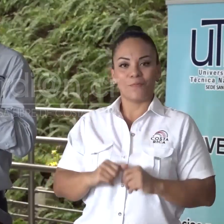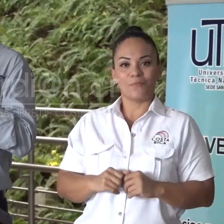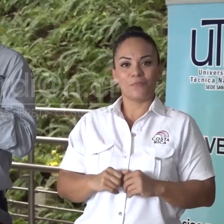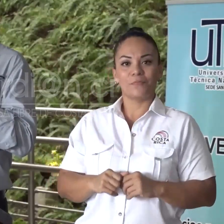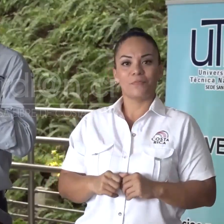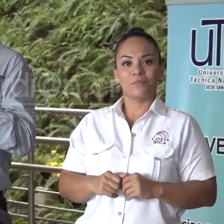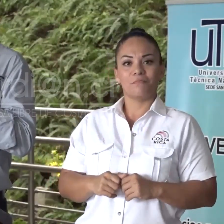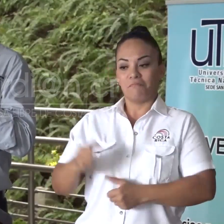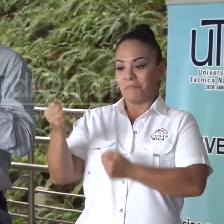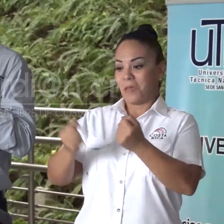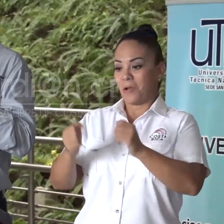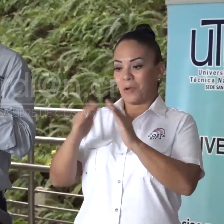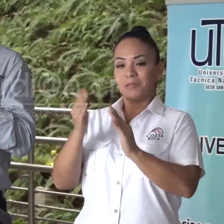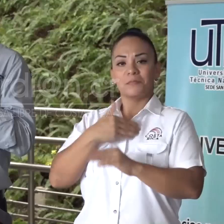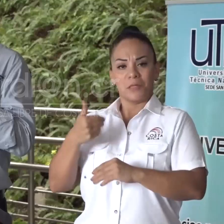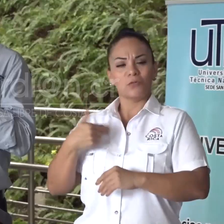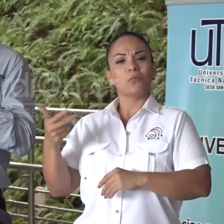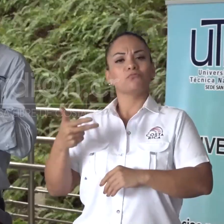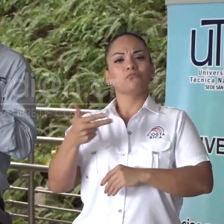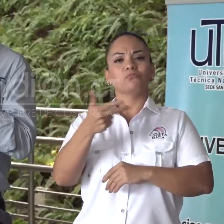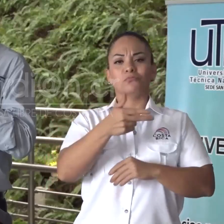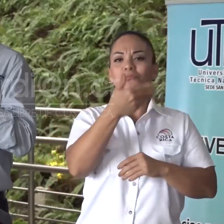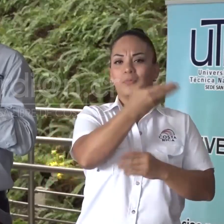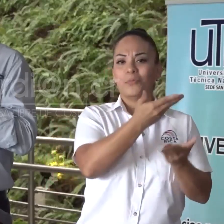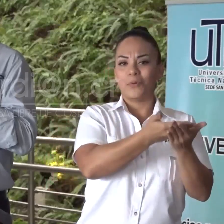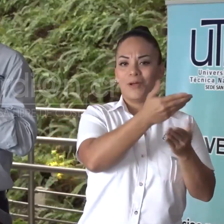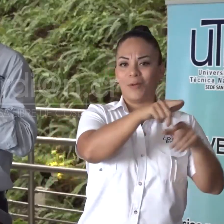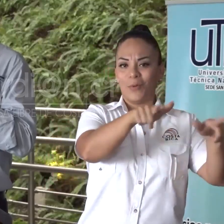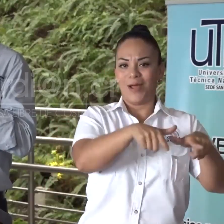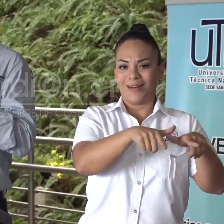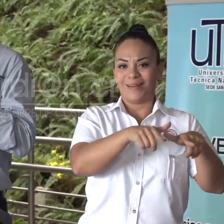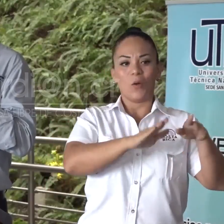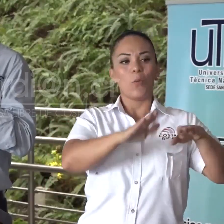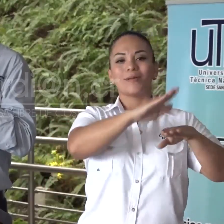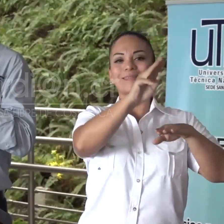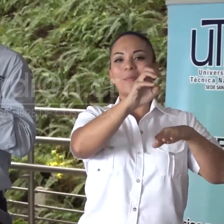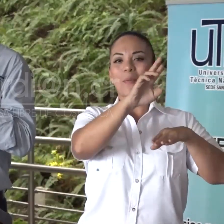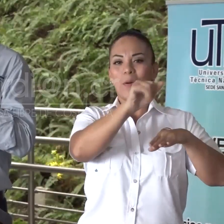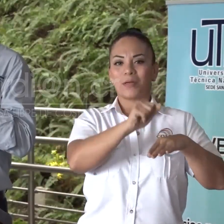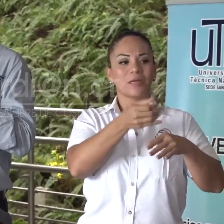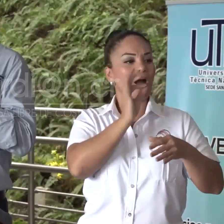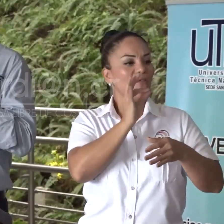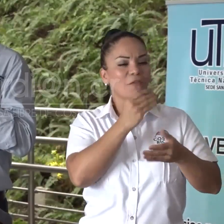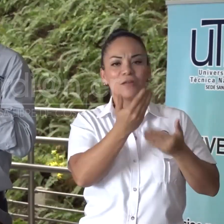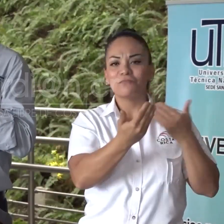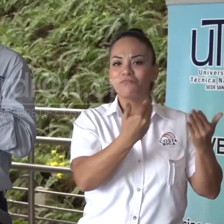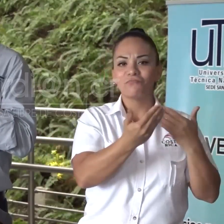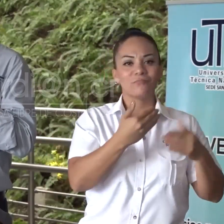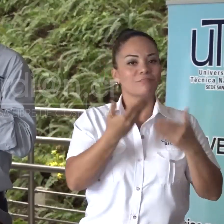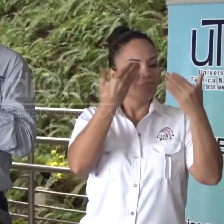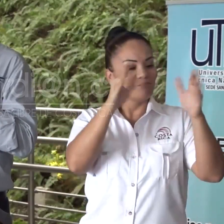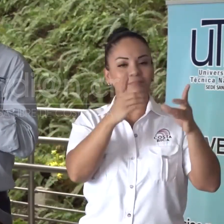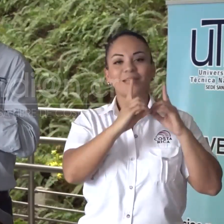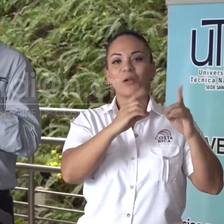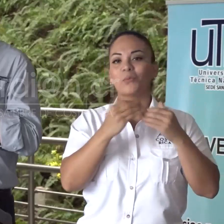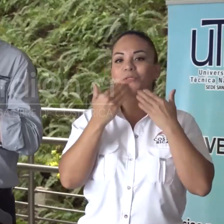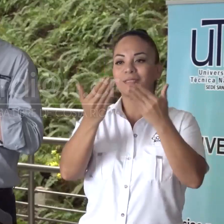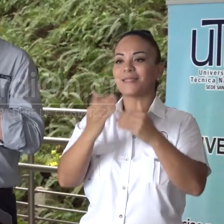Casa Presidencial, ir a Cuestamoras y tomarme un cafecito con ellos. Súper abierto al diálogo. Muchas